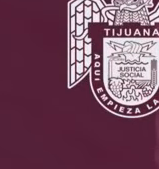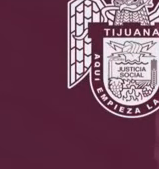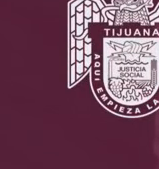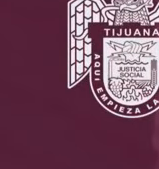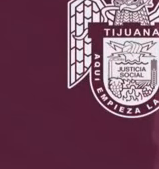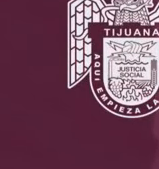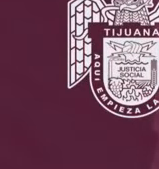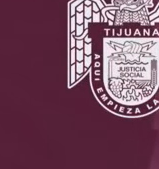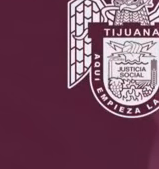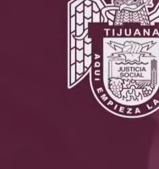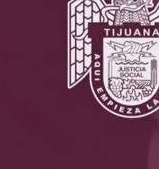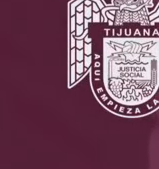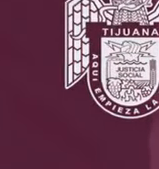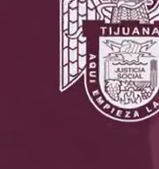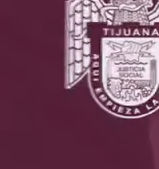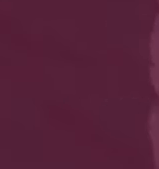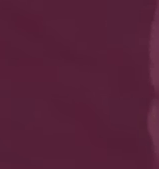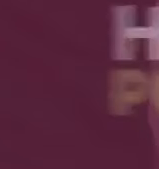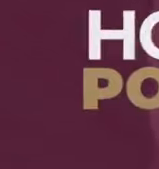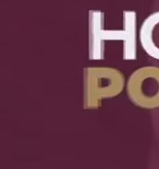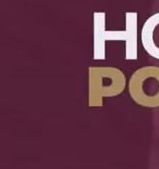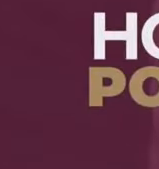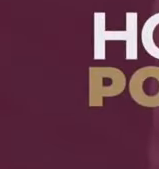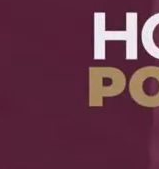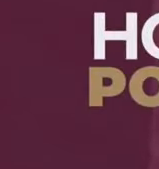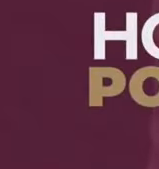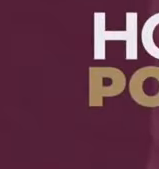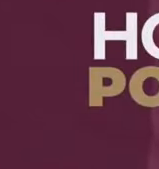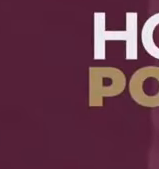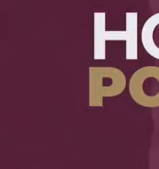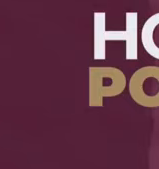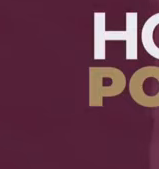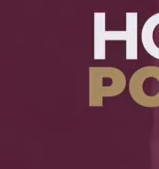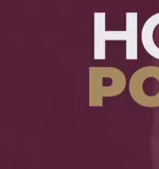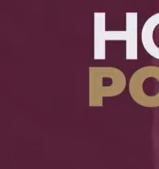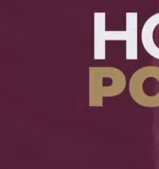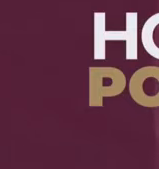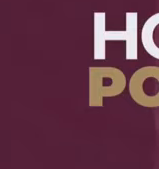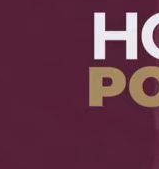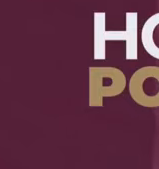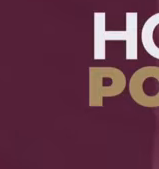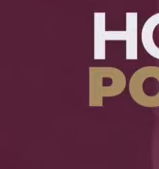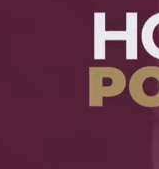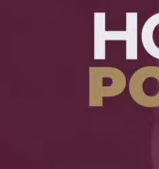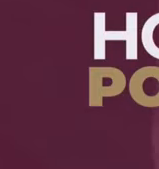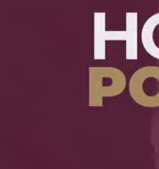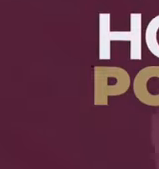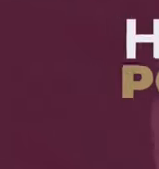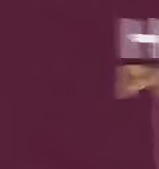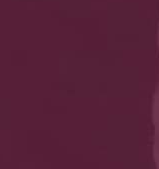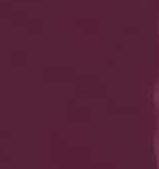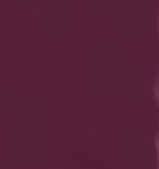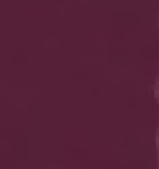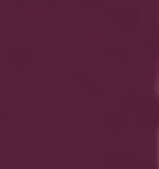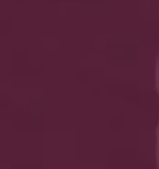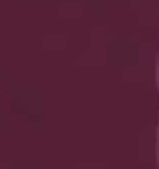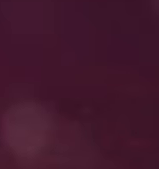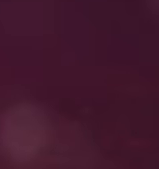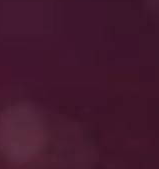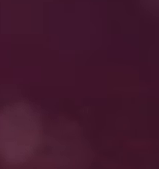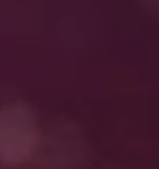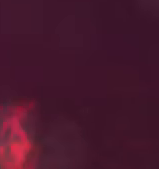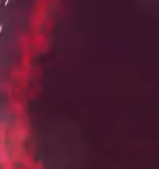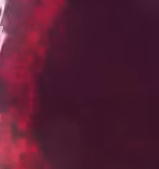Sí, pues muy buenos días a todas y todos. Quiero agradecer su presencia en esta conferencia, donde vamos